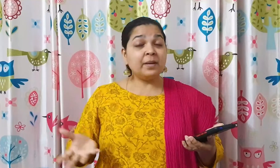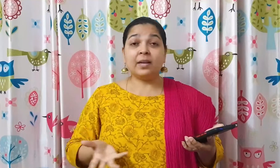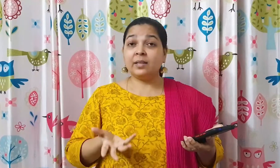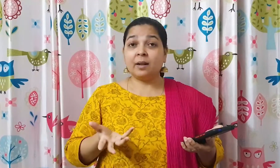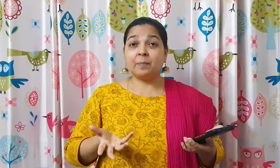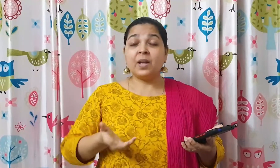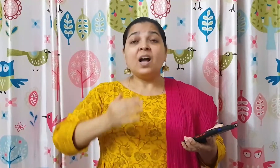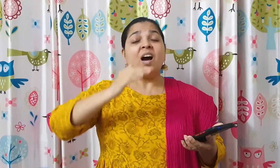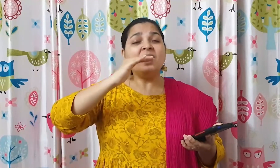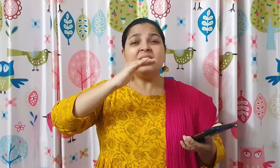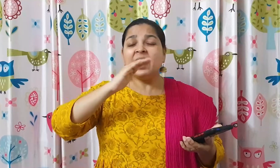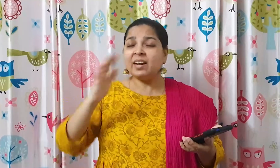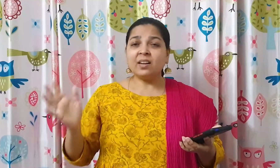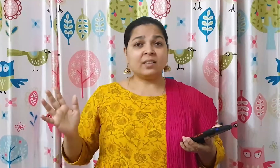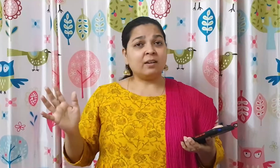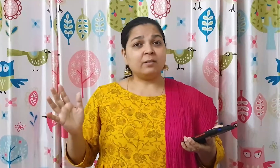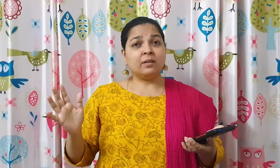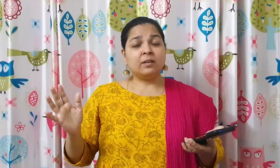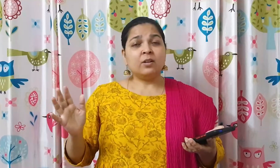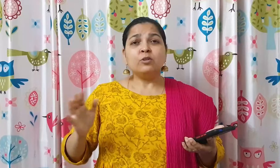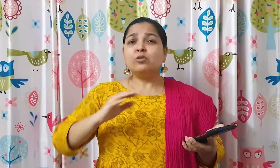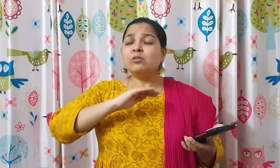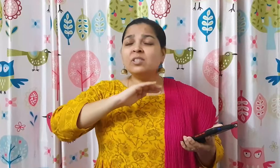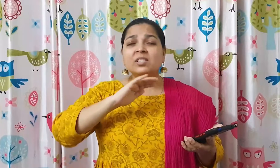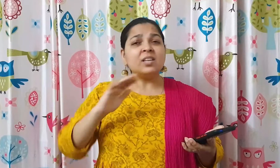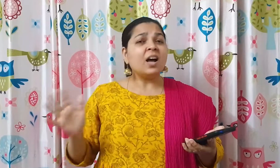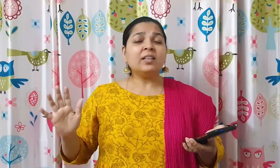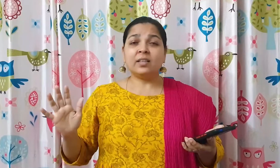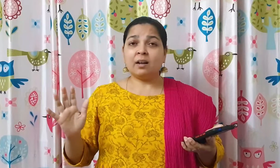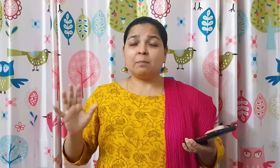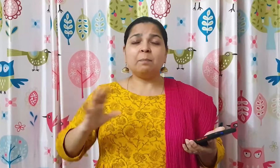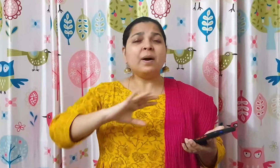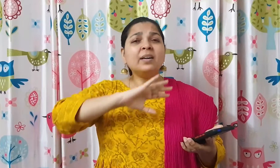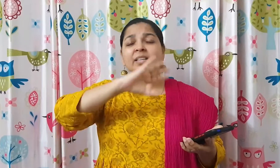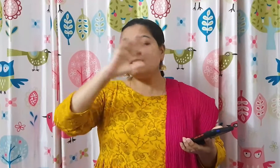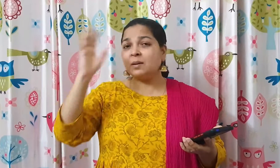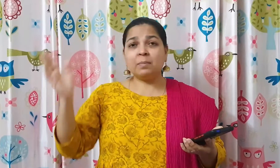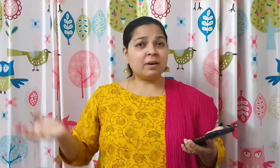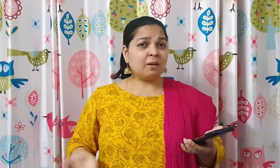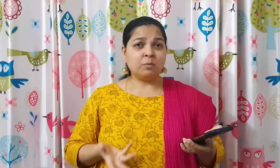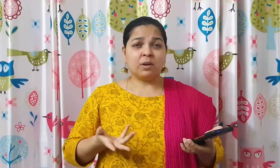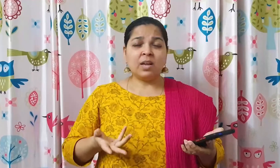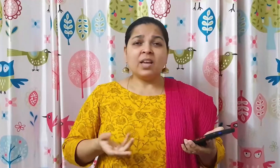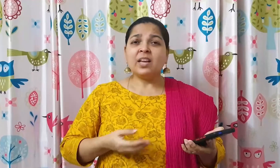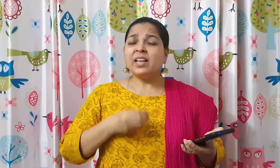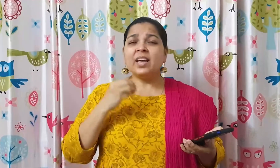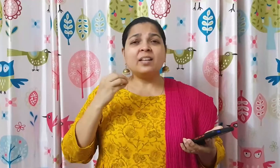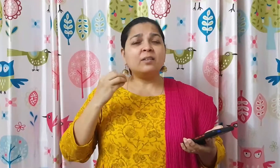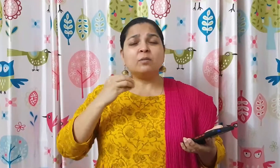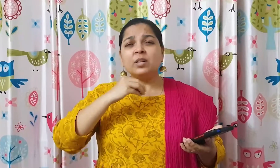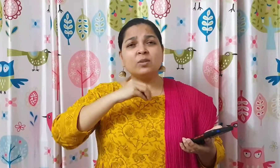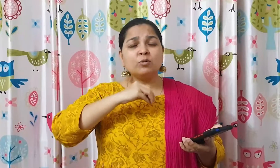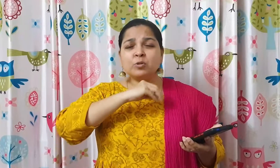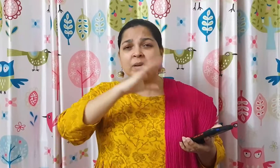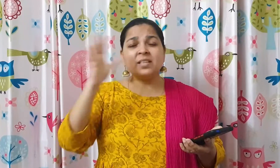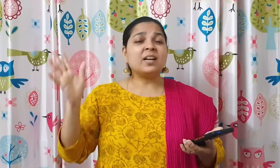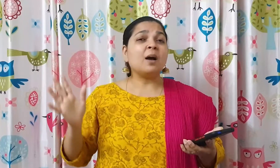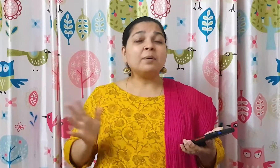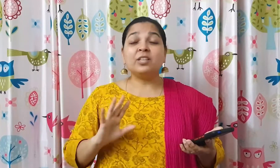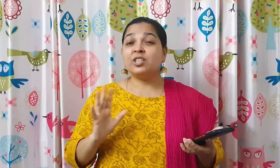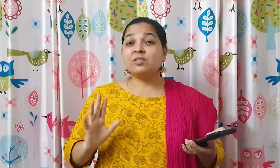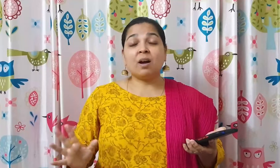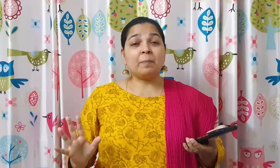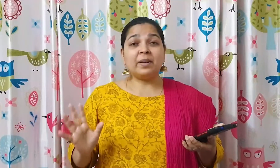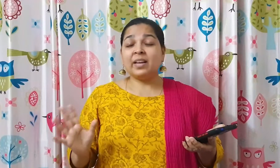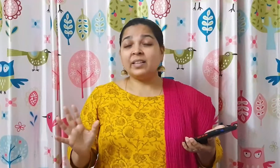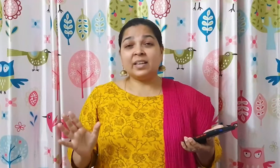বুলি। হালেলুয়া, আমি আকৌ পঢ়িলে আমি পাম যে ঈশ্বৰে সেই সময়ত তেতিয়া কৈছিলে যে ইয়াত পোহৰ হওক